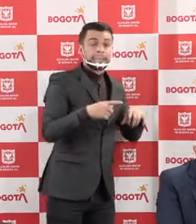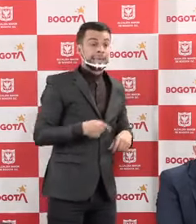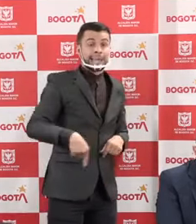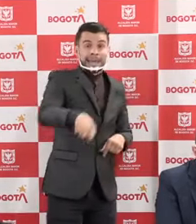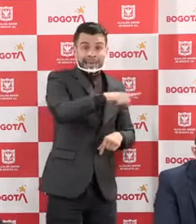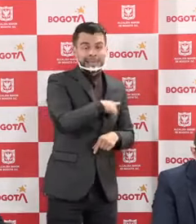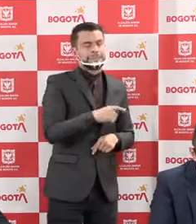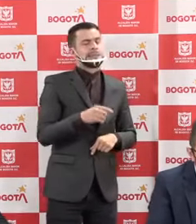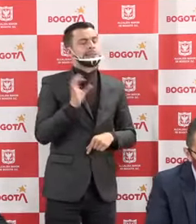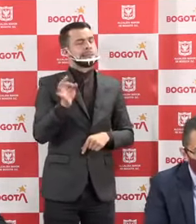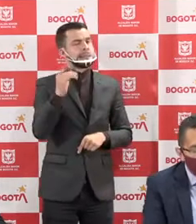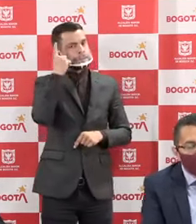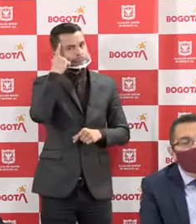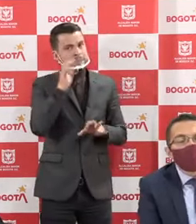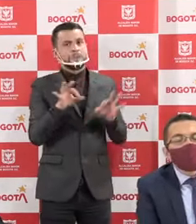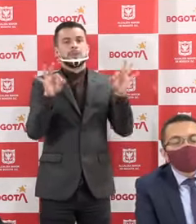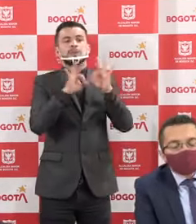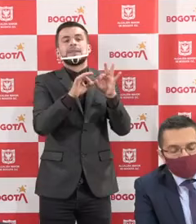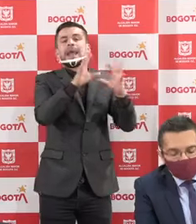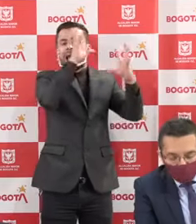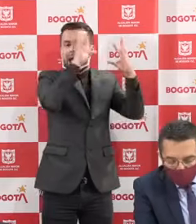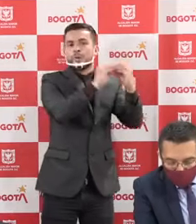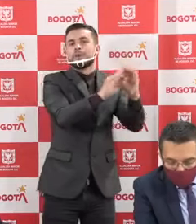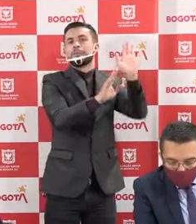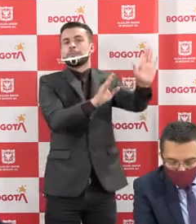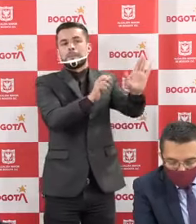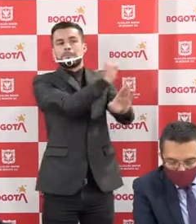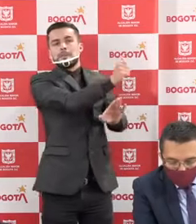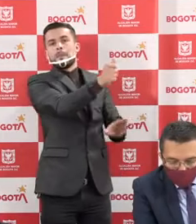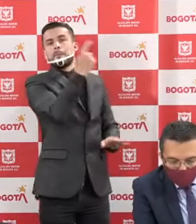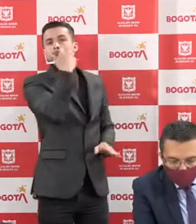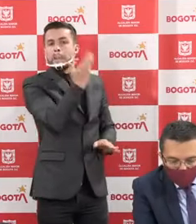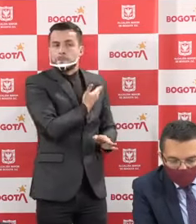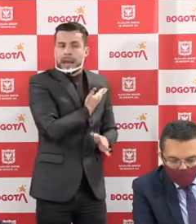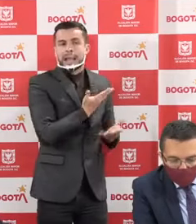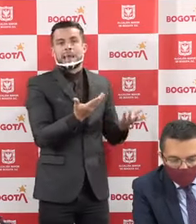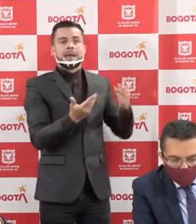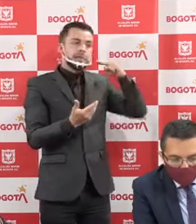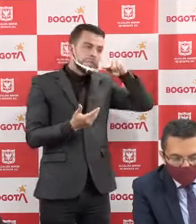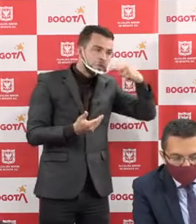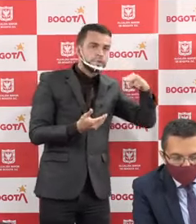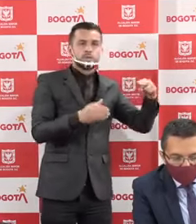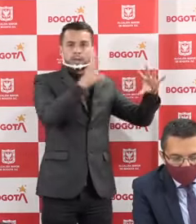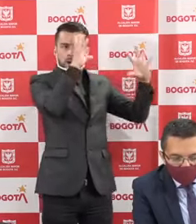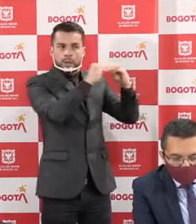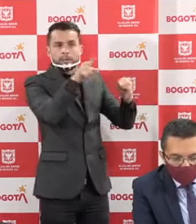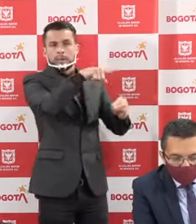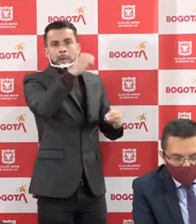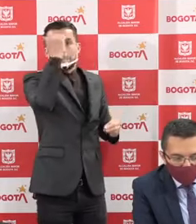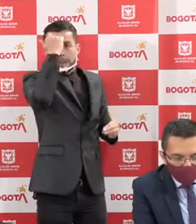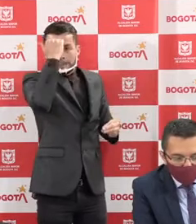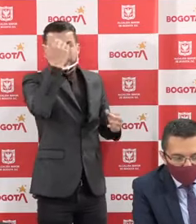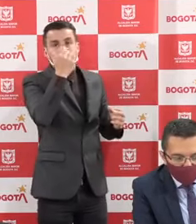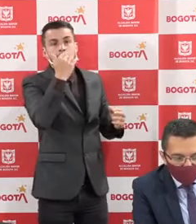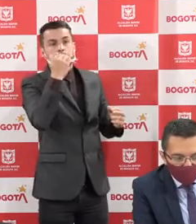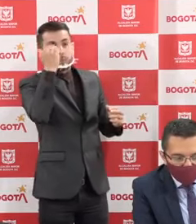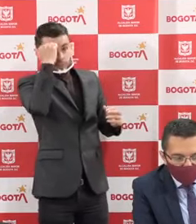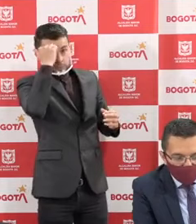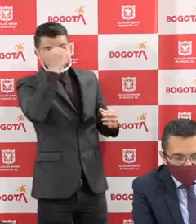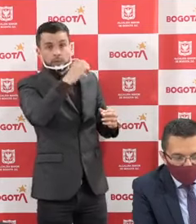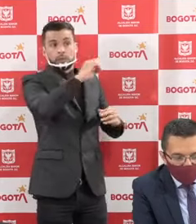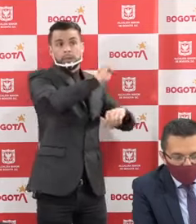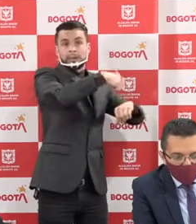lo que fin a su comunidad académica y como lo hemos dicho seguramente empezarán a funcionar de manera presencial sólo a partir del mes de